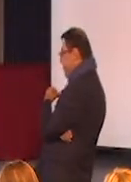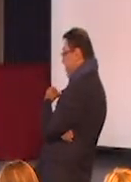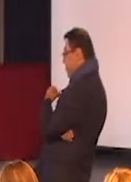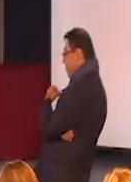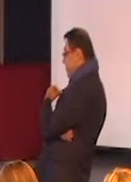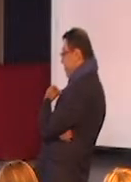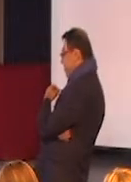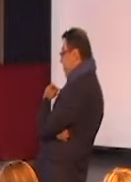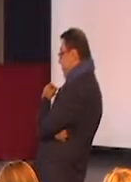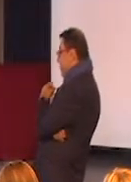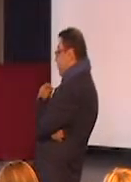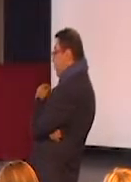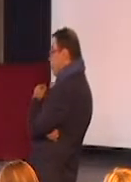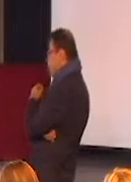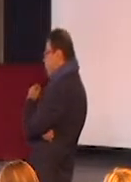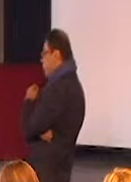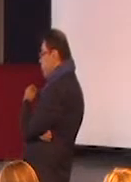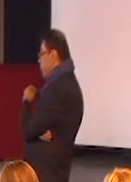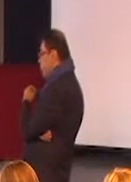especialización. Porque